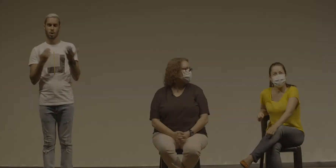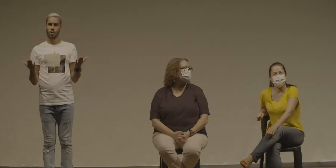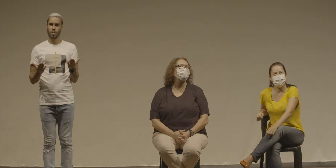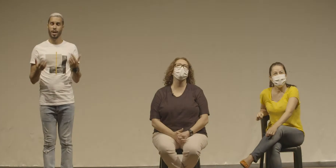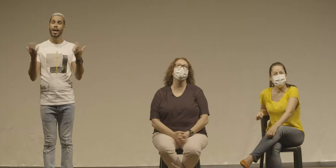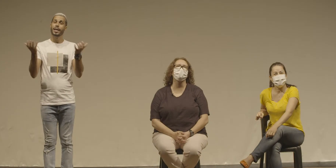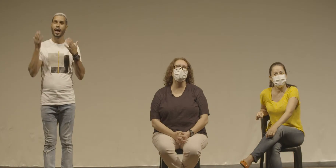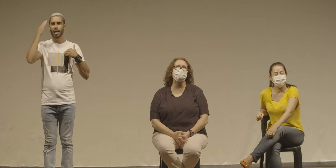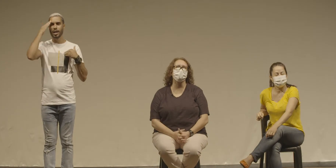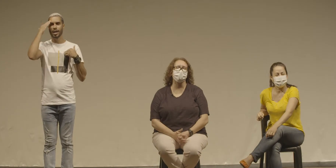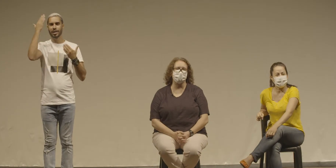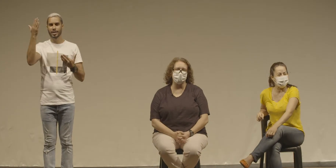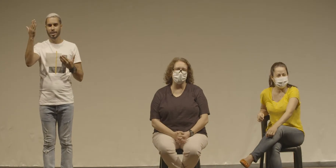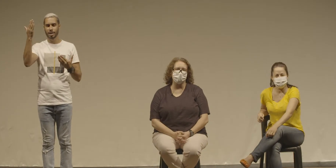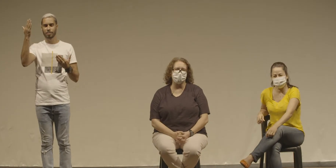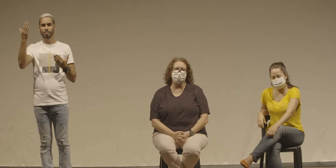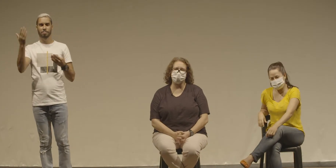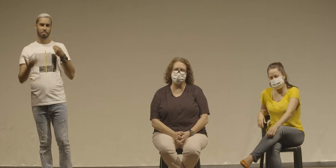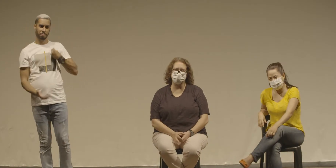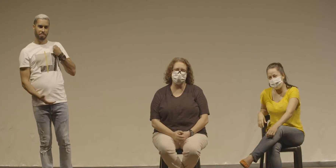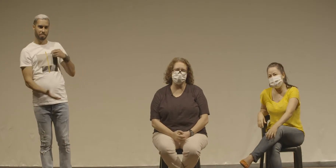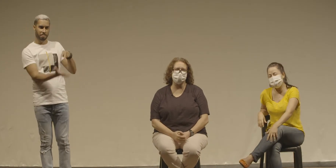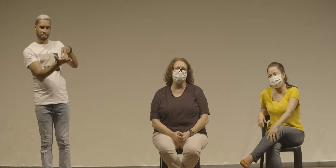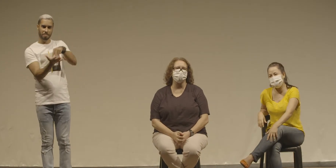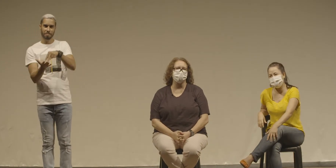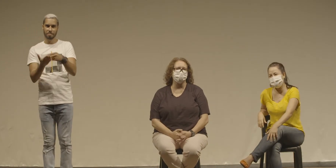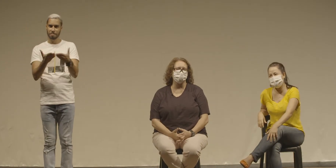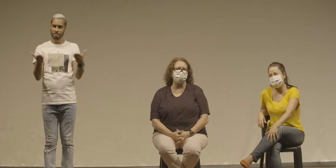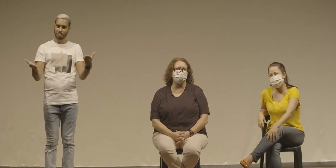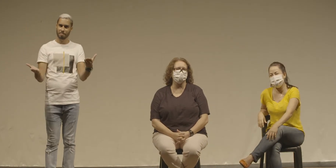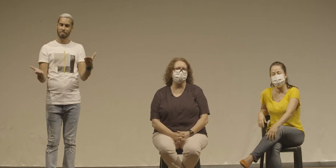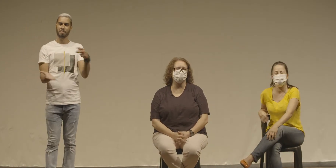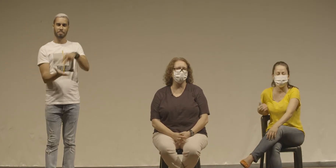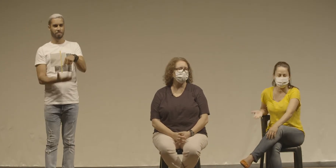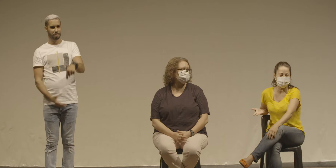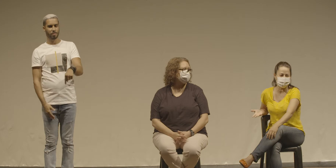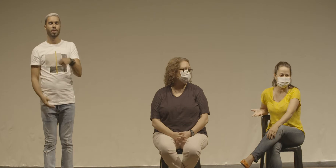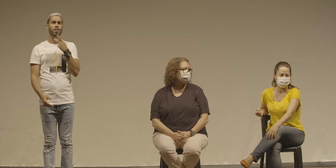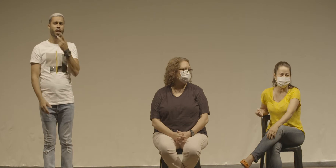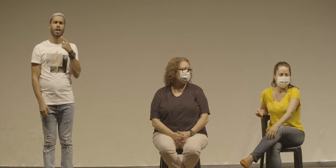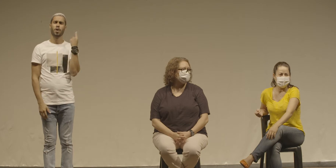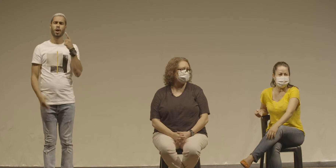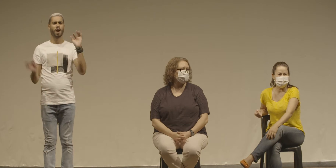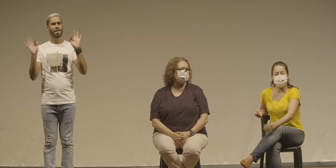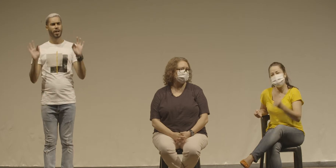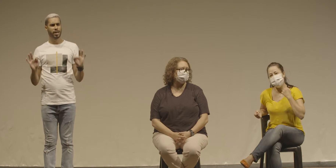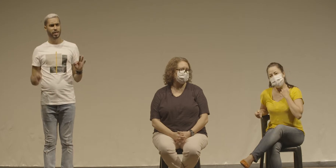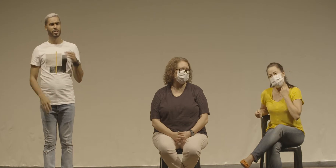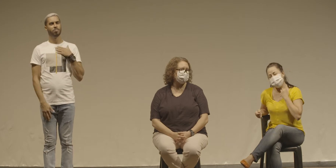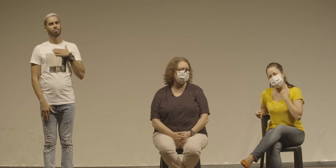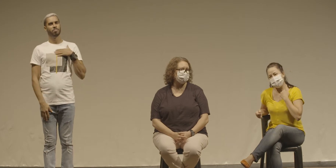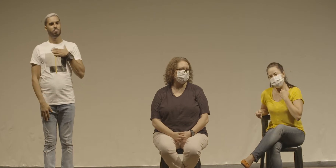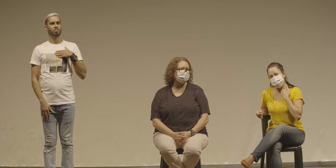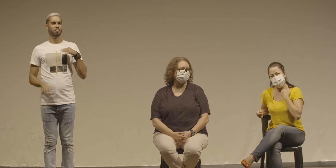Eu quero agradecer a presença de todos vocês, dizer que nós estamos muito felizes de termos